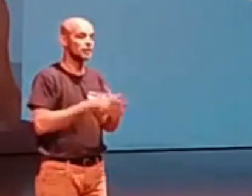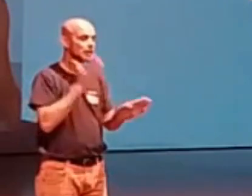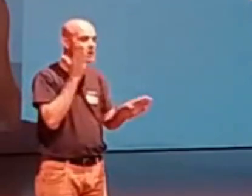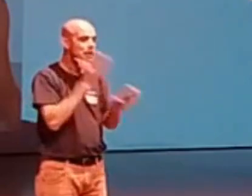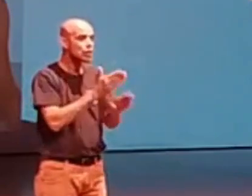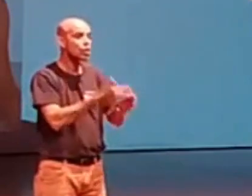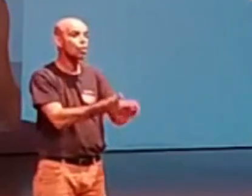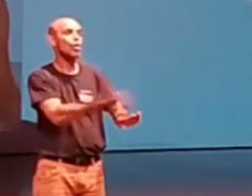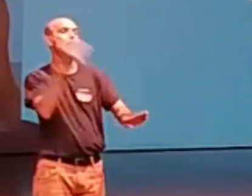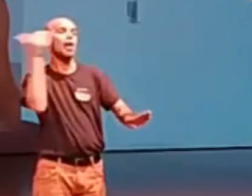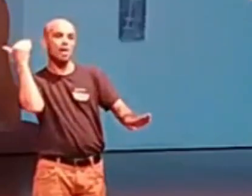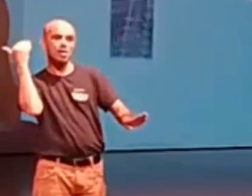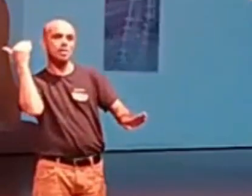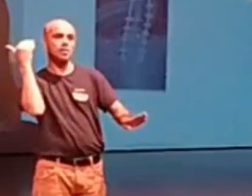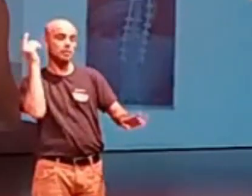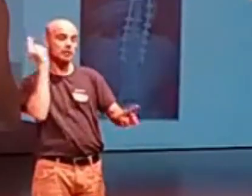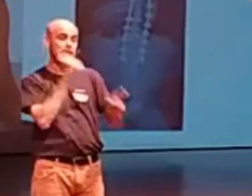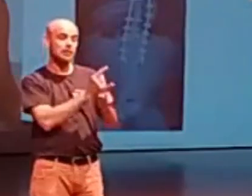diagnóstico precoce.